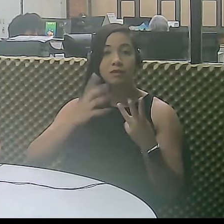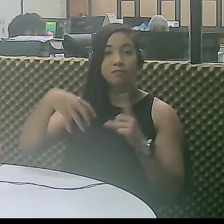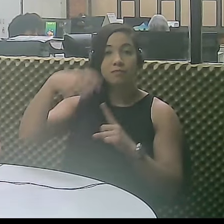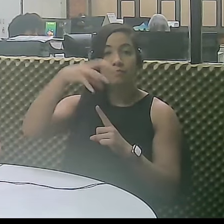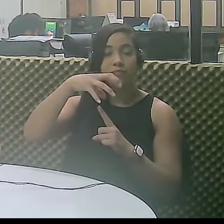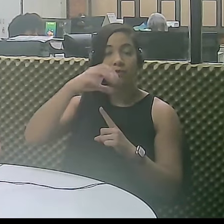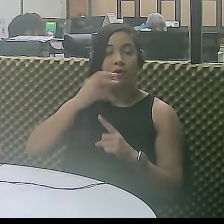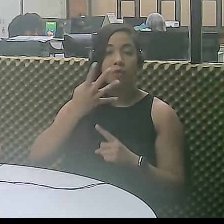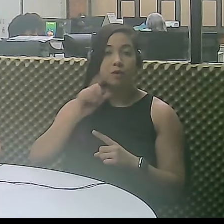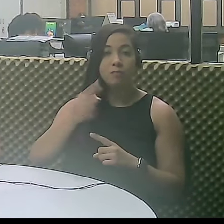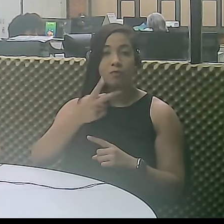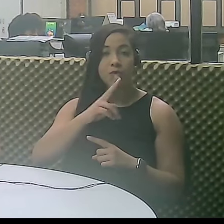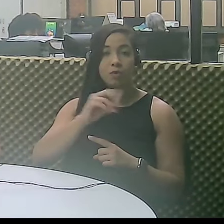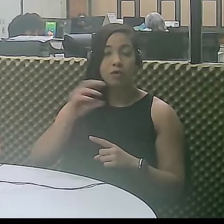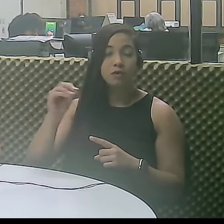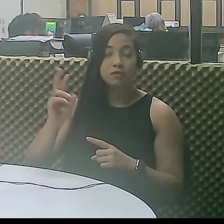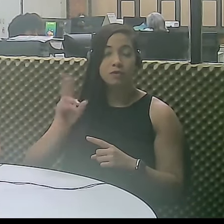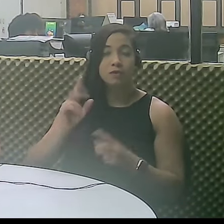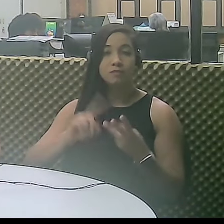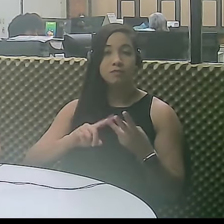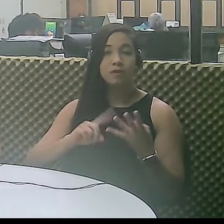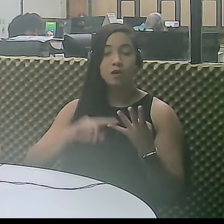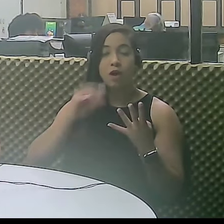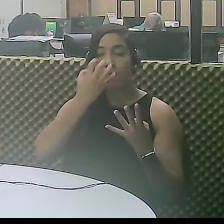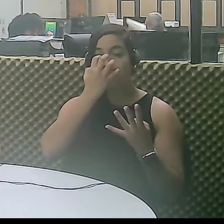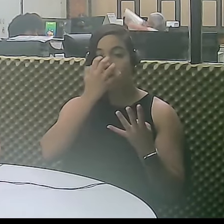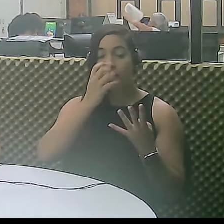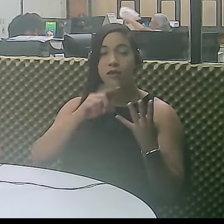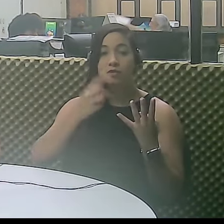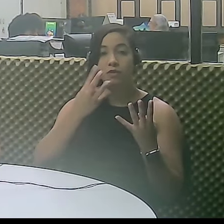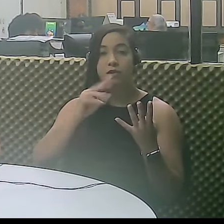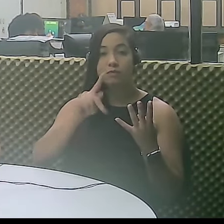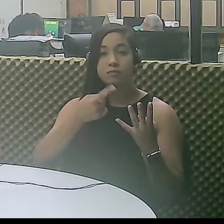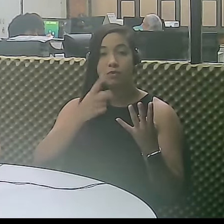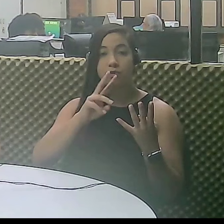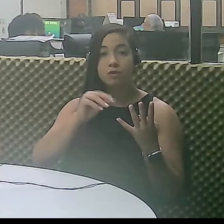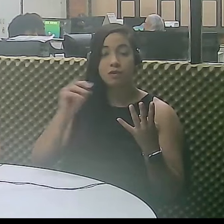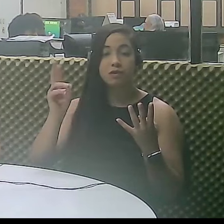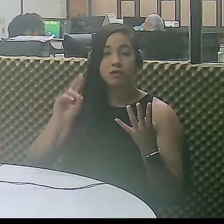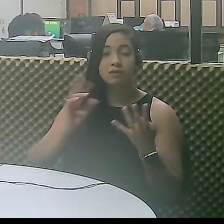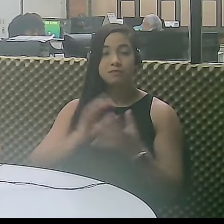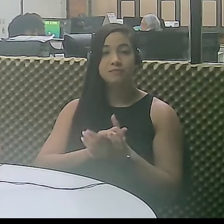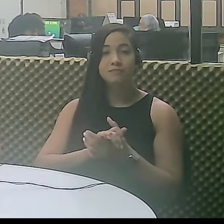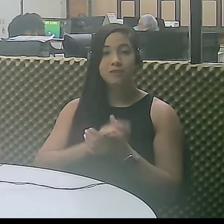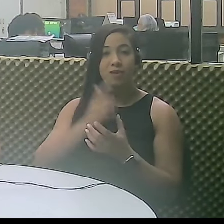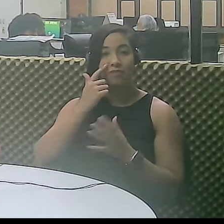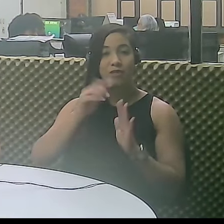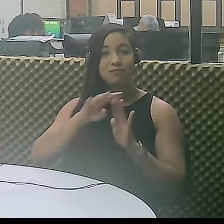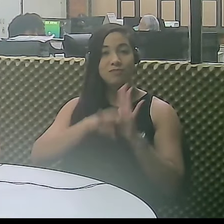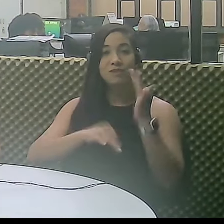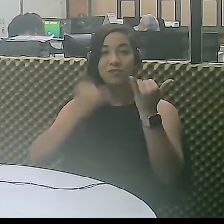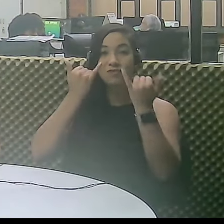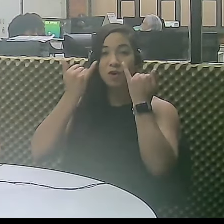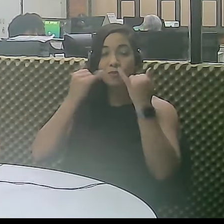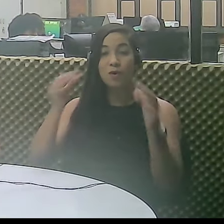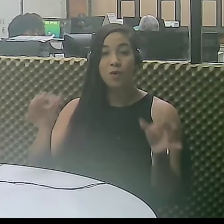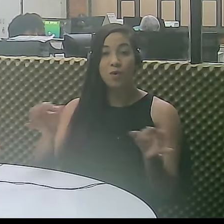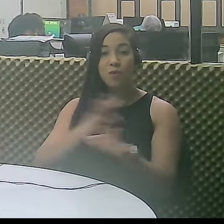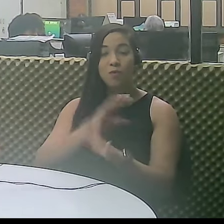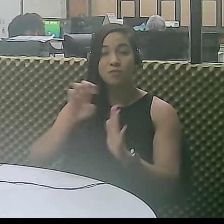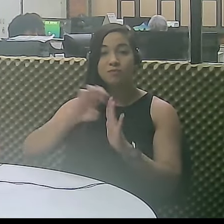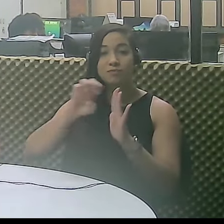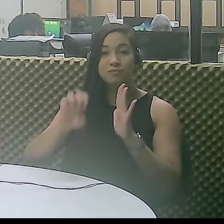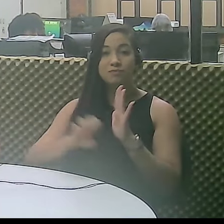Carnaval, R$ 4.500. E Bobo da Corte, R$ 3.500. Confira as informações completas no